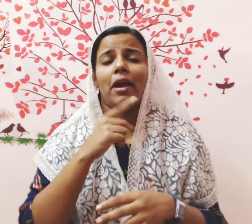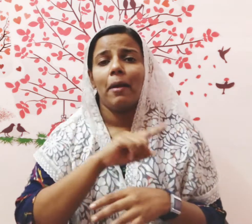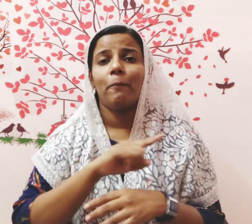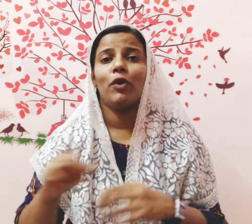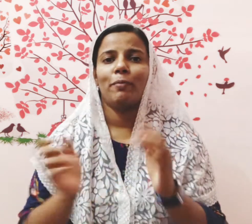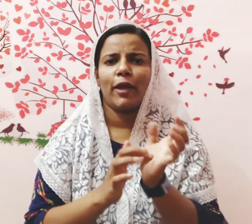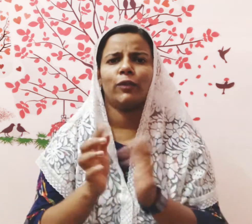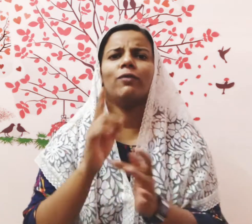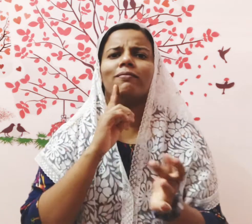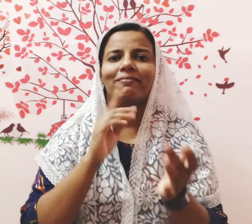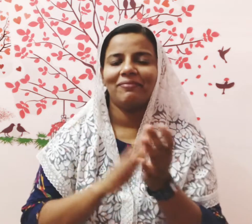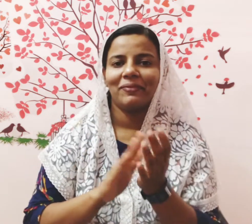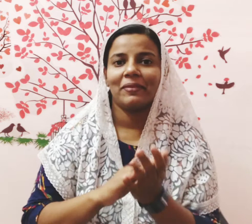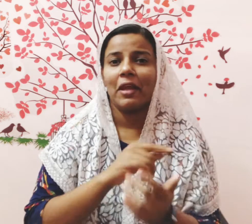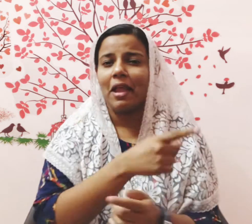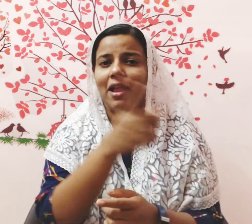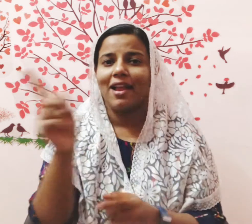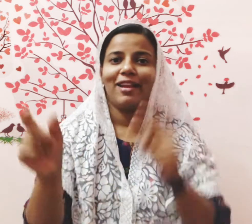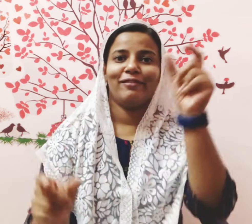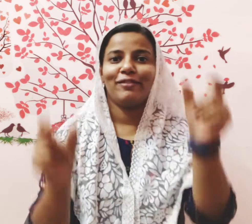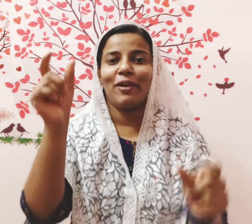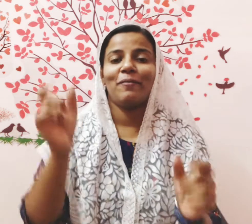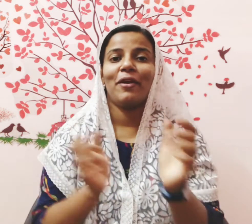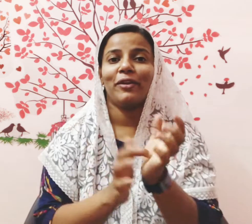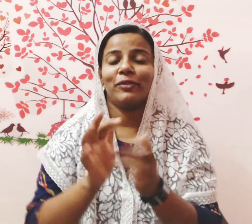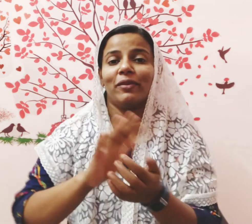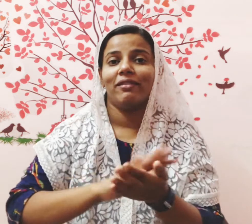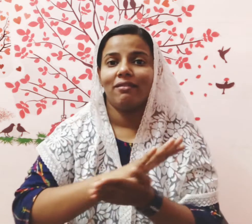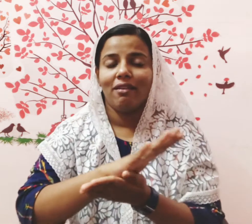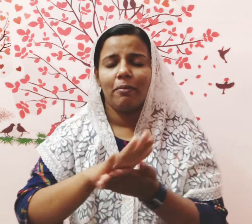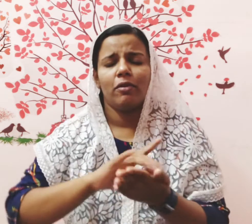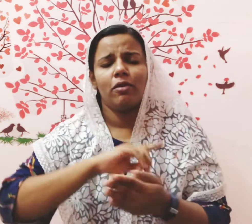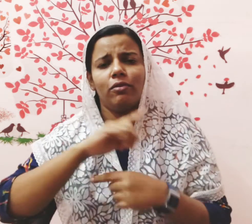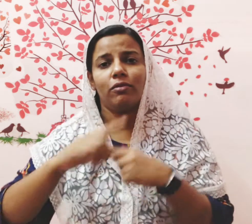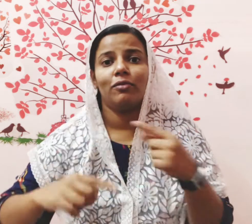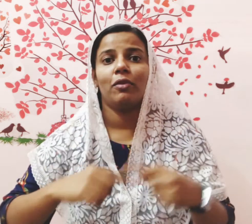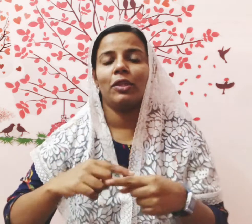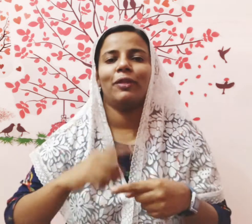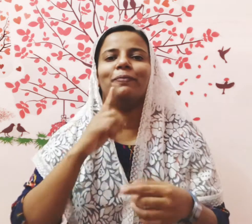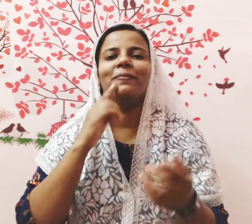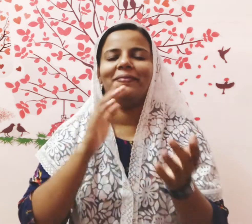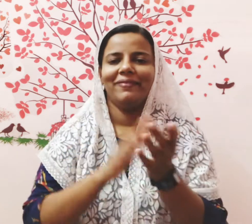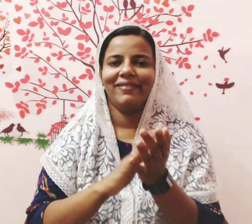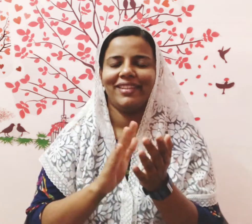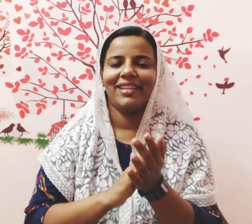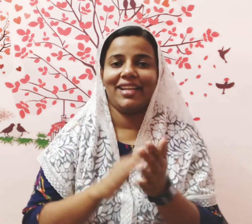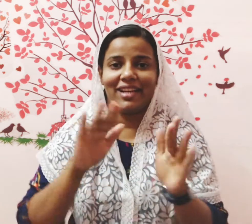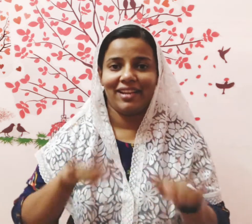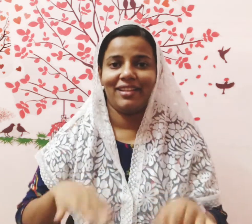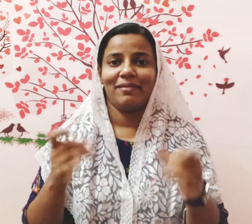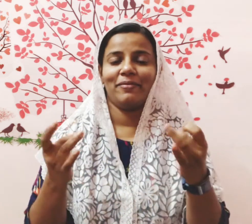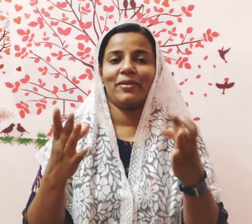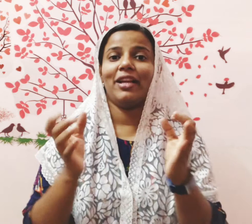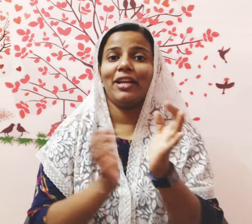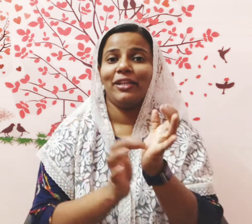യഹോവയുടെ സ്തുതിയെ പ്രസ്താവിക്കും, സകല ജഡവും അവൻ്റെ വിശുദ്ധ നാമത്തെ എന്നേക്കും വാഴ്ത്തട്ടെ. ഇന്ന് പ്രഭാതത്തിൽ നമുക്കും ആ